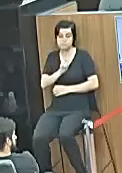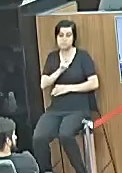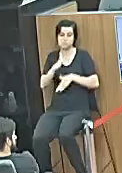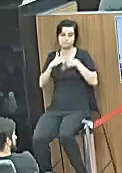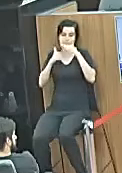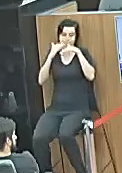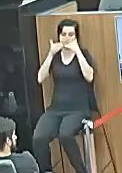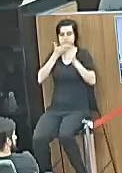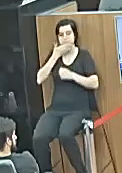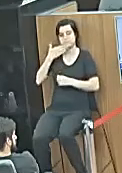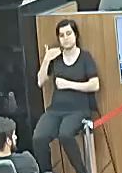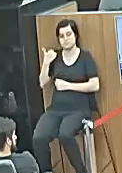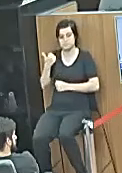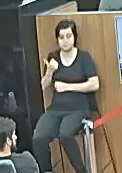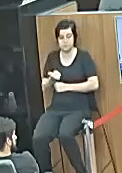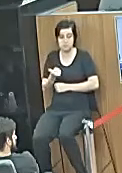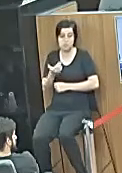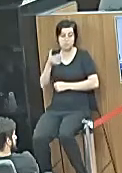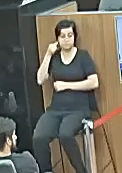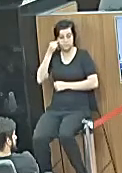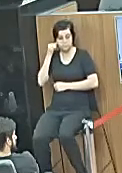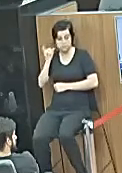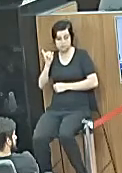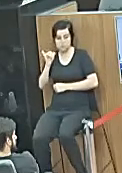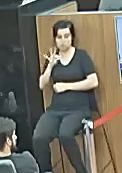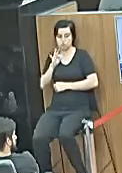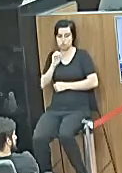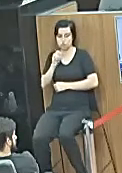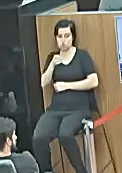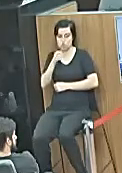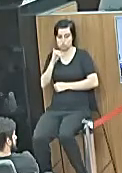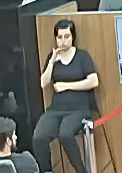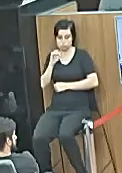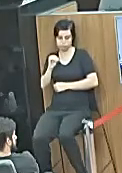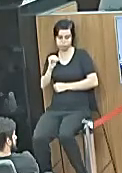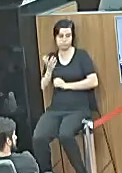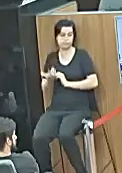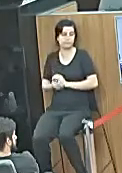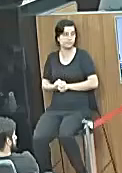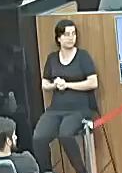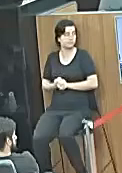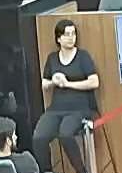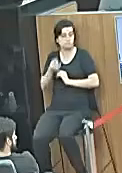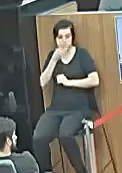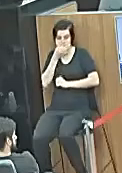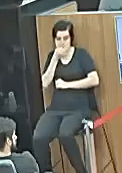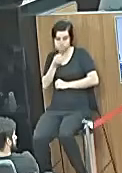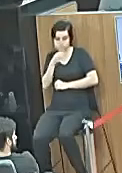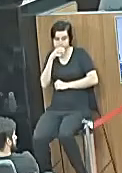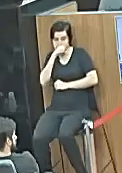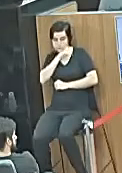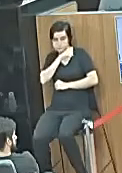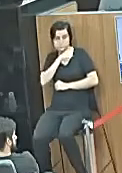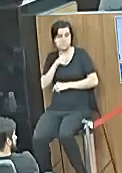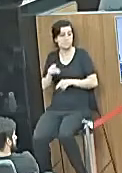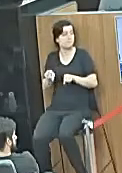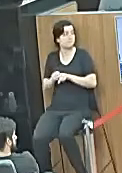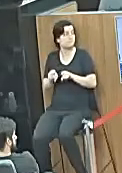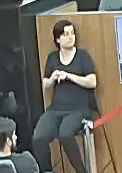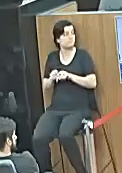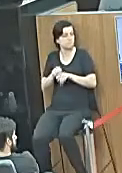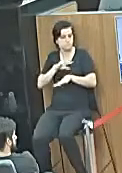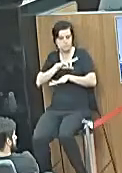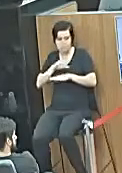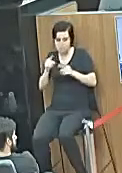notificações de intoxicação dos agricultores e só um comentário bem breve a respeito todas essas